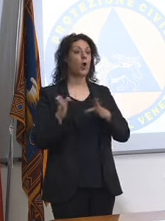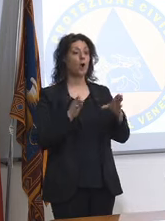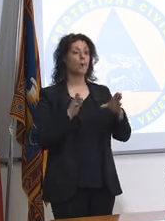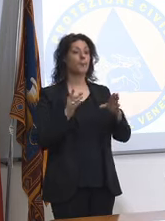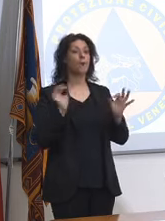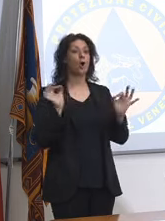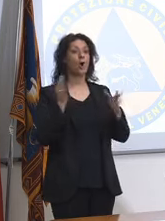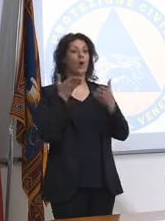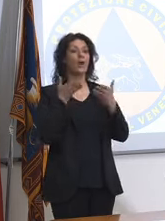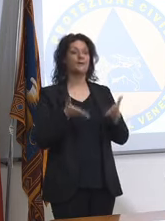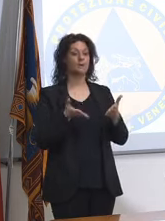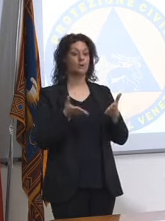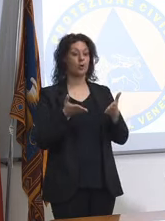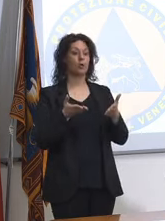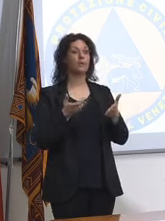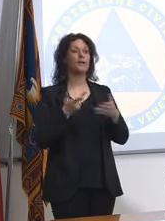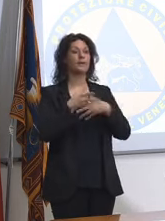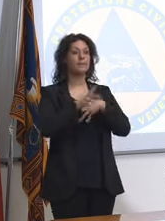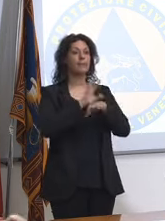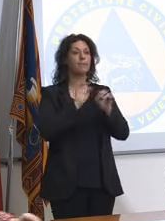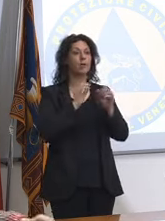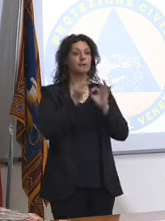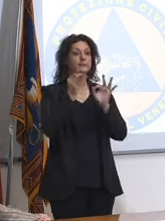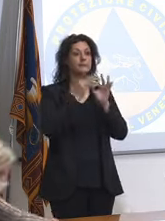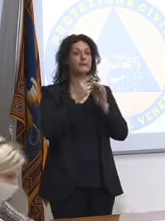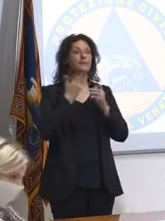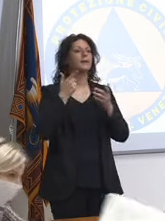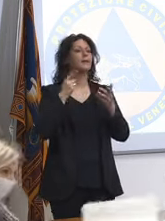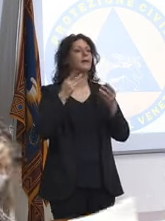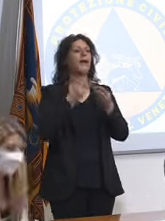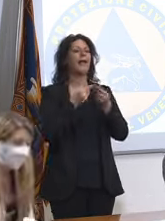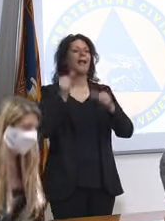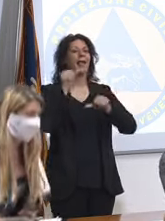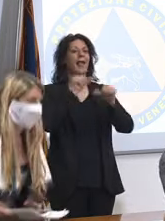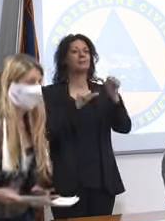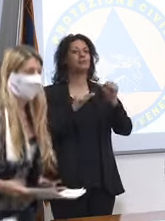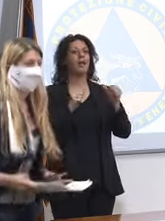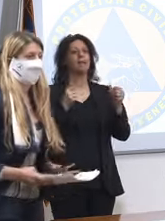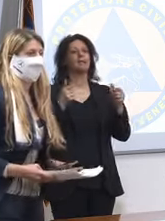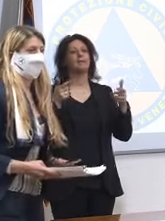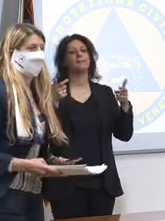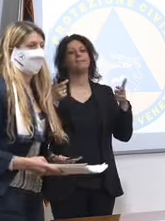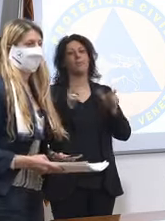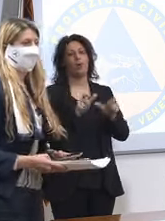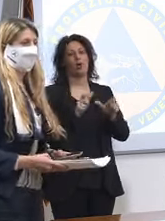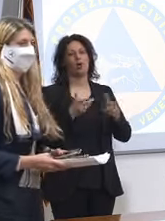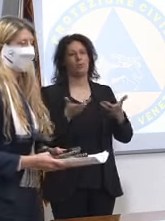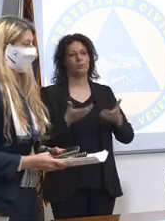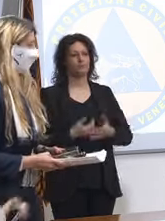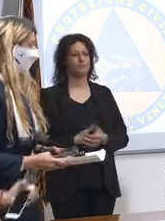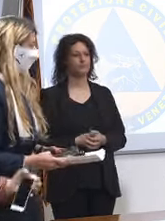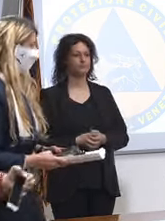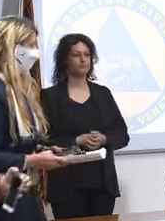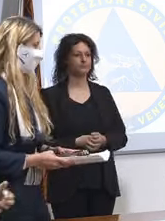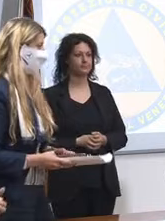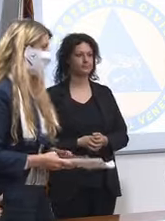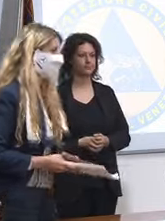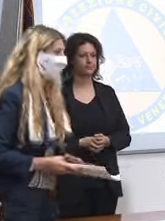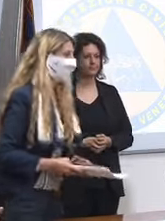i reagenti. Buon lavoro, grazie. Grazie.